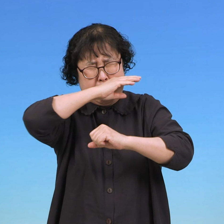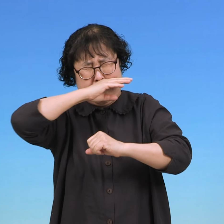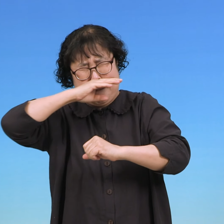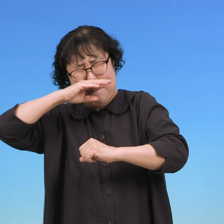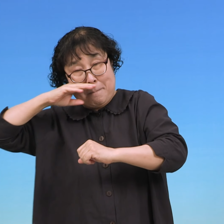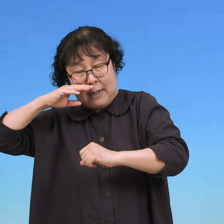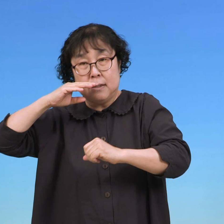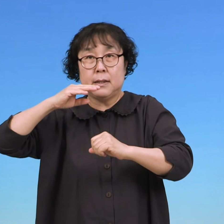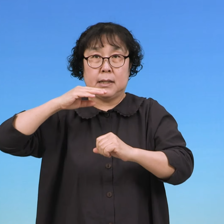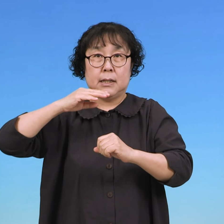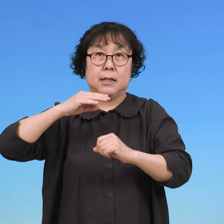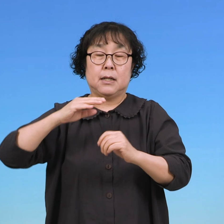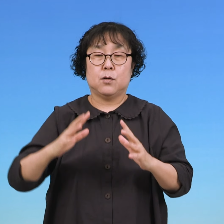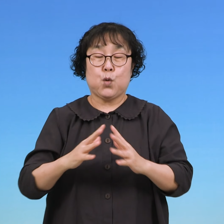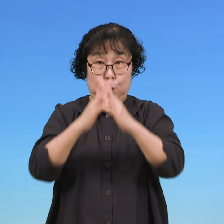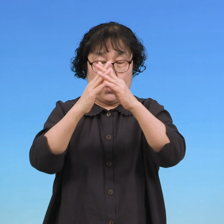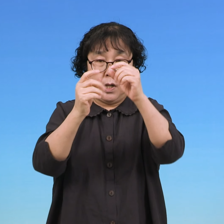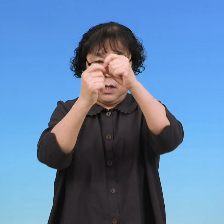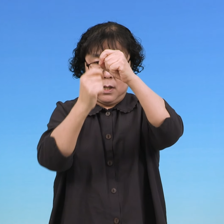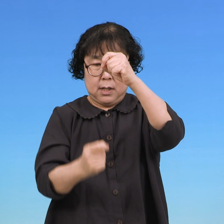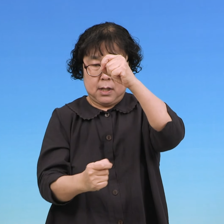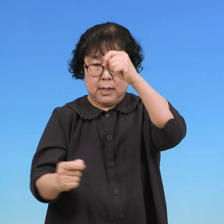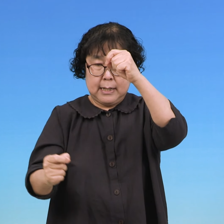이거를 점검하는 게 이게 다림줄이에요